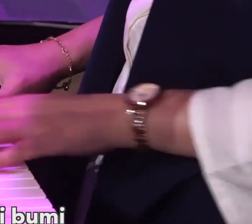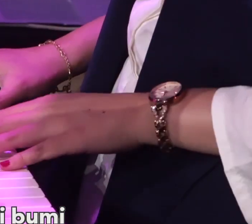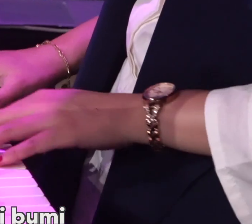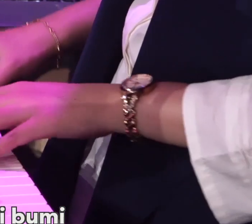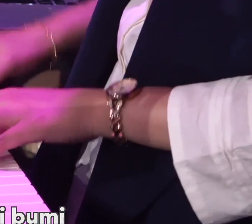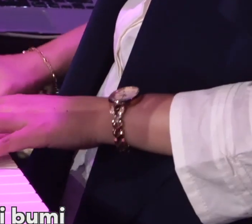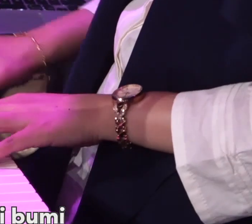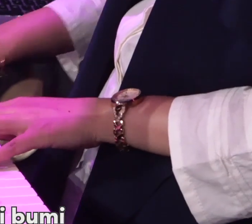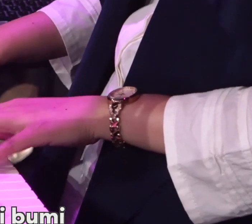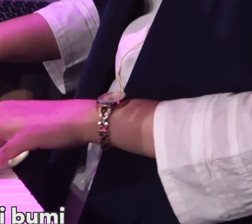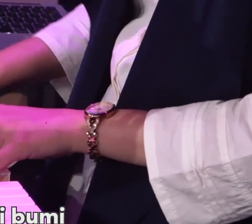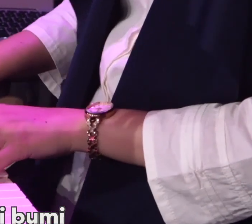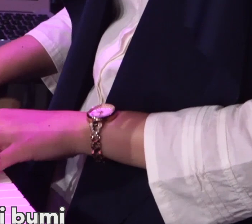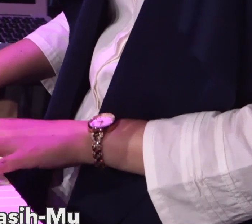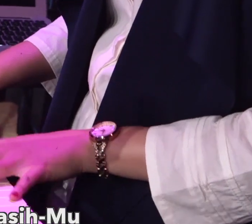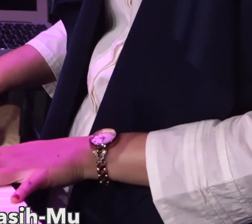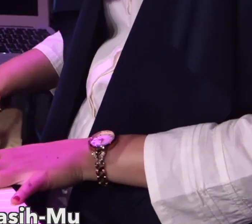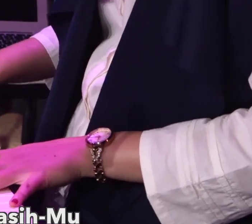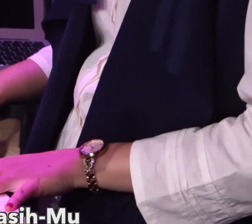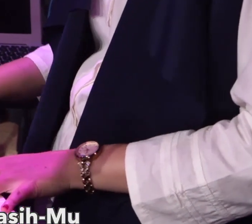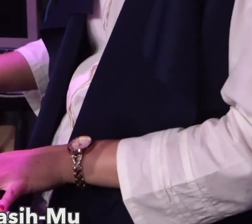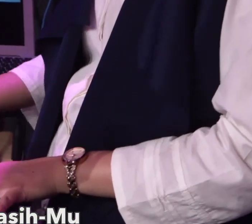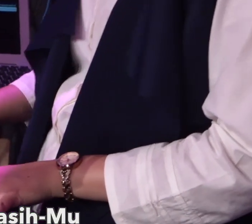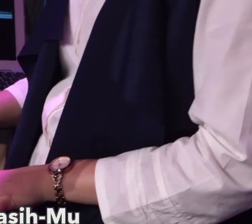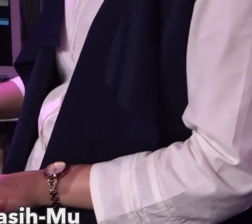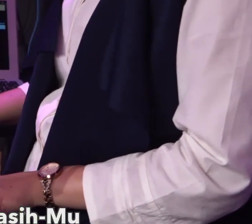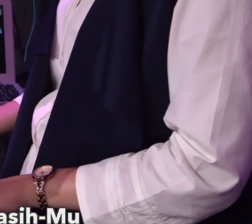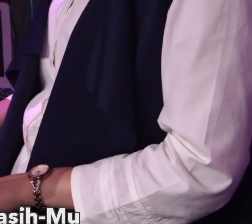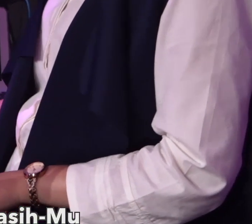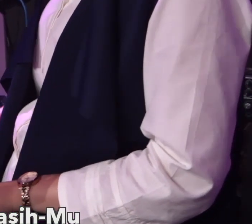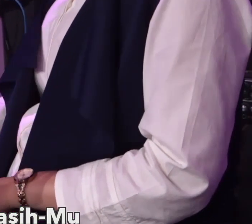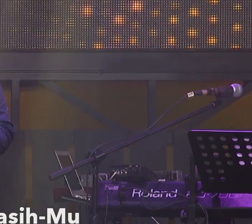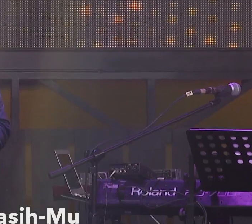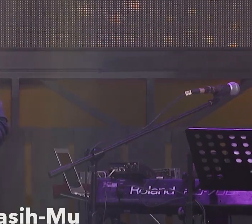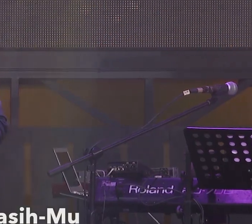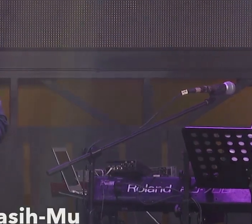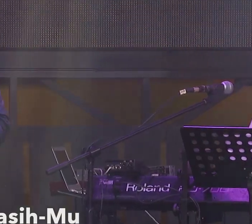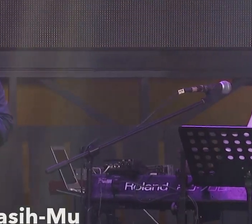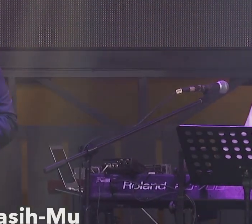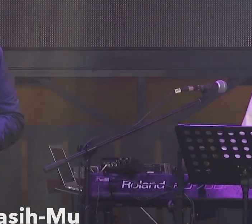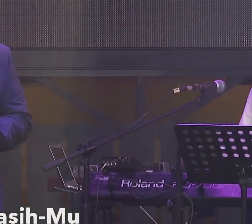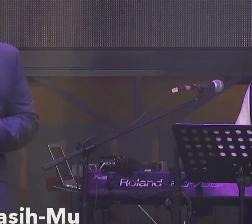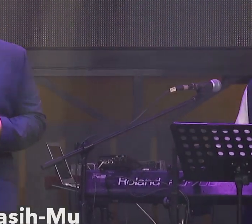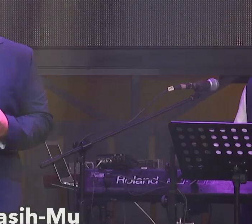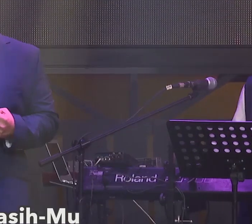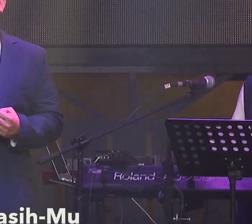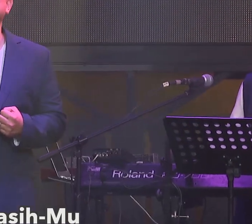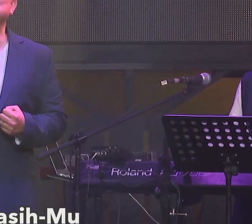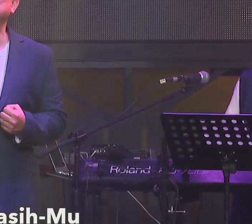langit dari bumi, begitu